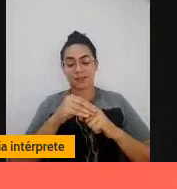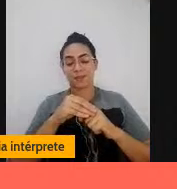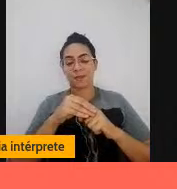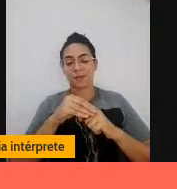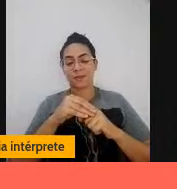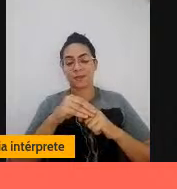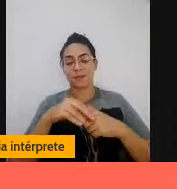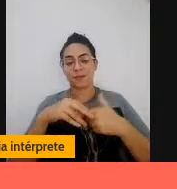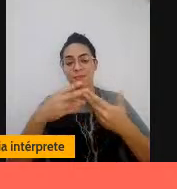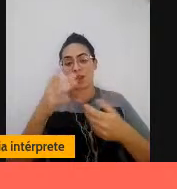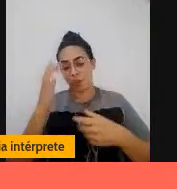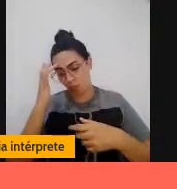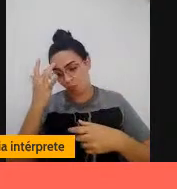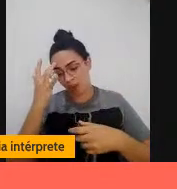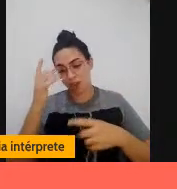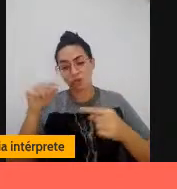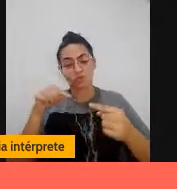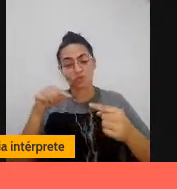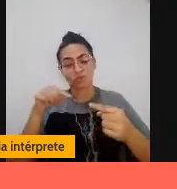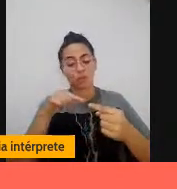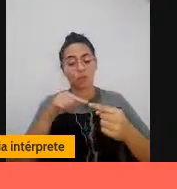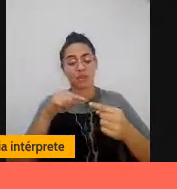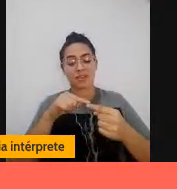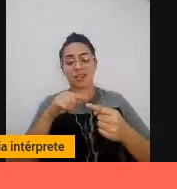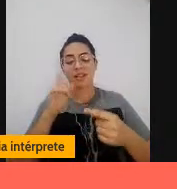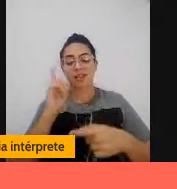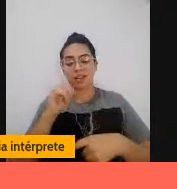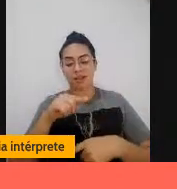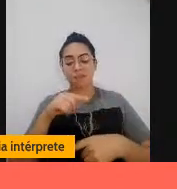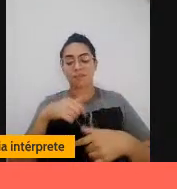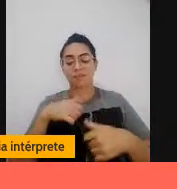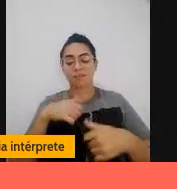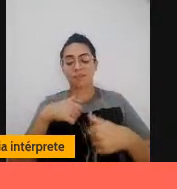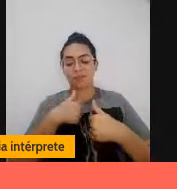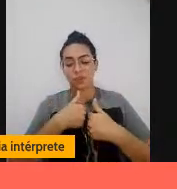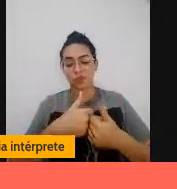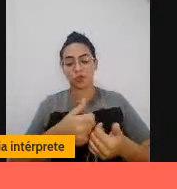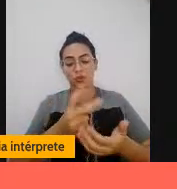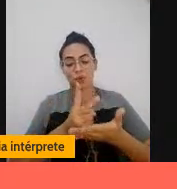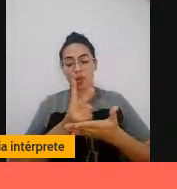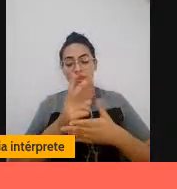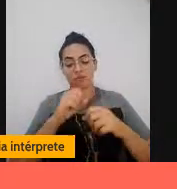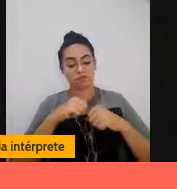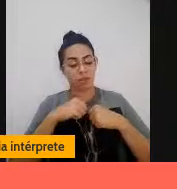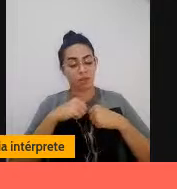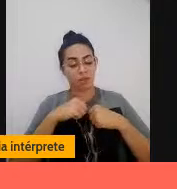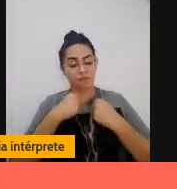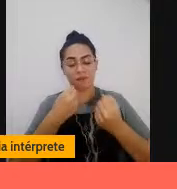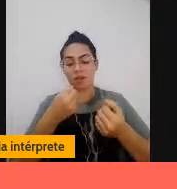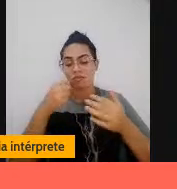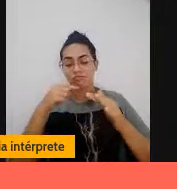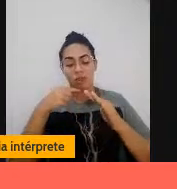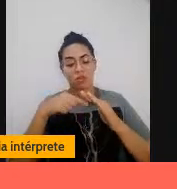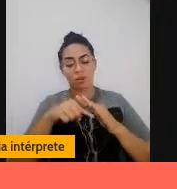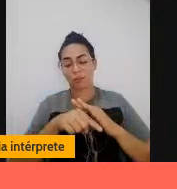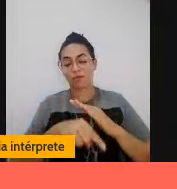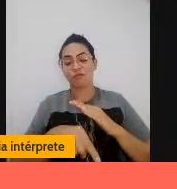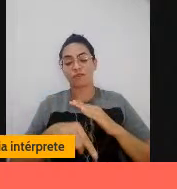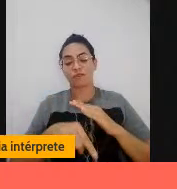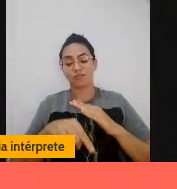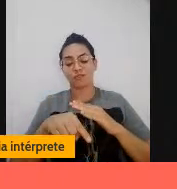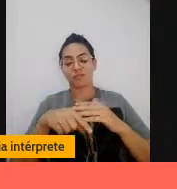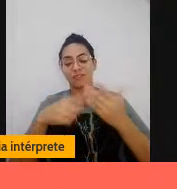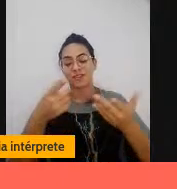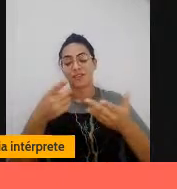acho que a nossa missão é essa, é seguir mesmo aquilo que a gente tem no centro, é